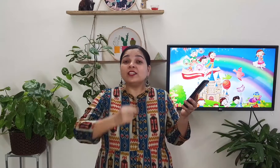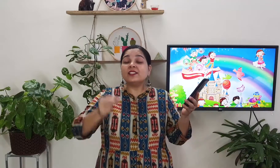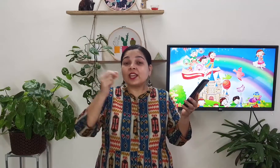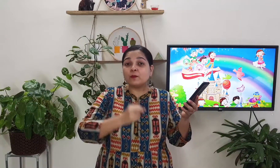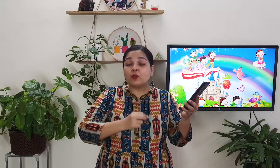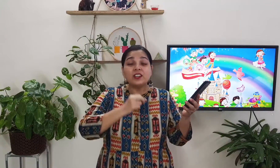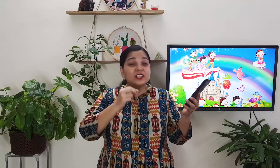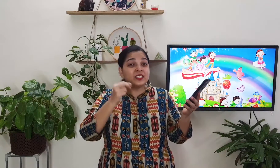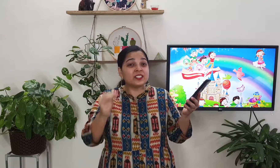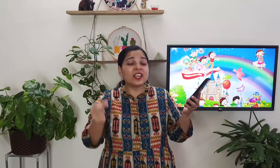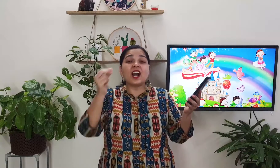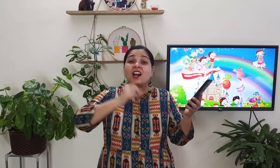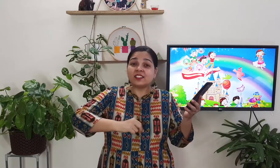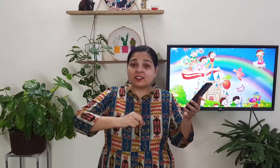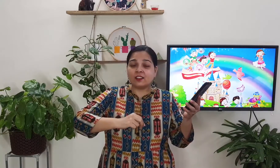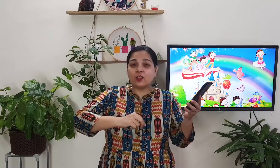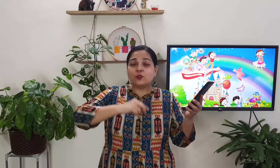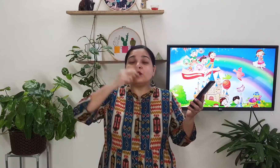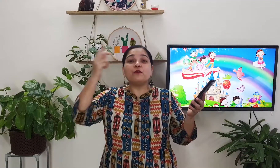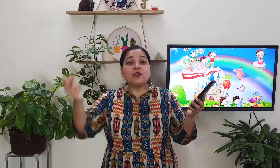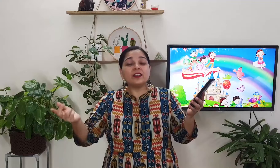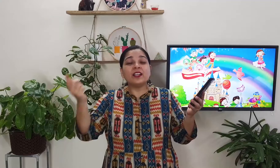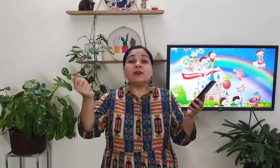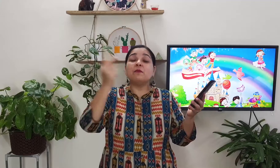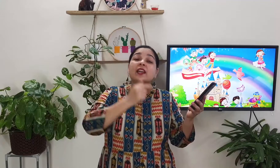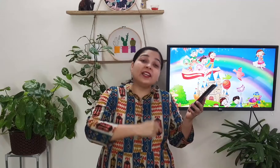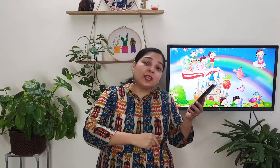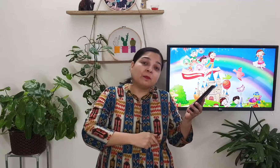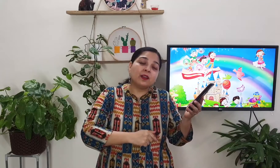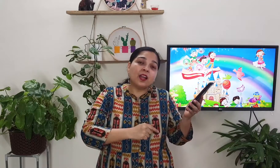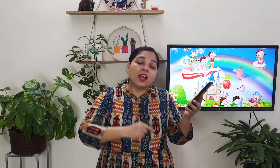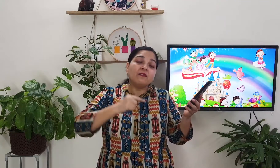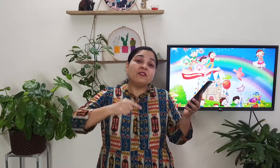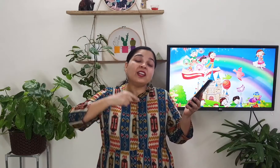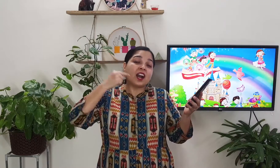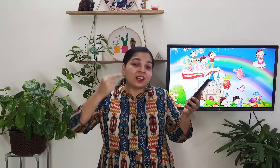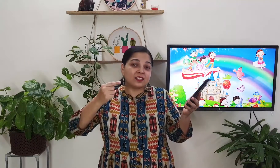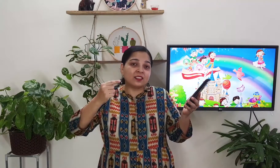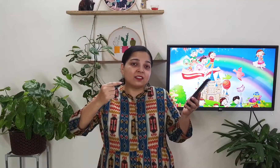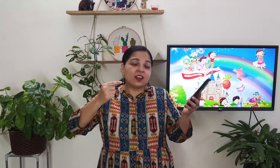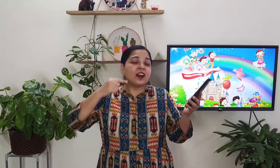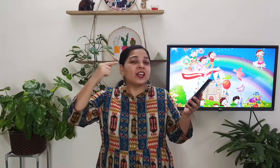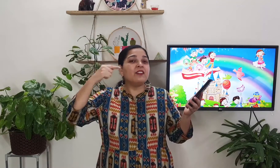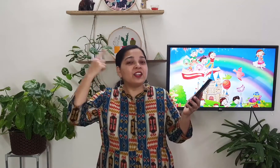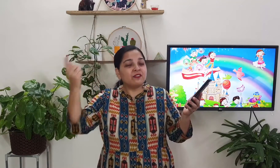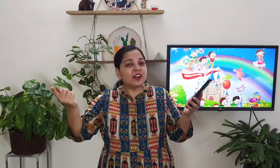பெயரால் கேட்கும் போது நம்முடைய பரலோக அப்பா நாம் கேட்பதை கொடுப்பார். நாங்கள் சொன்னது